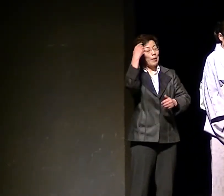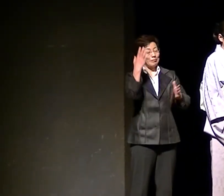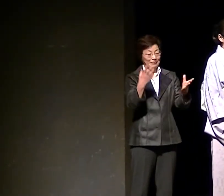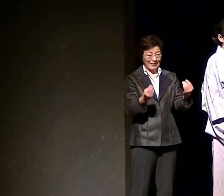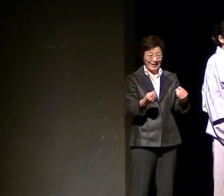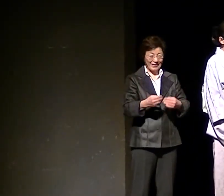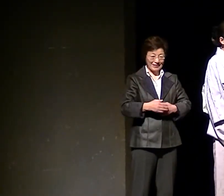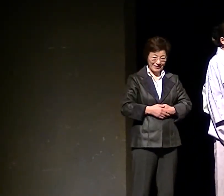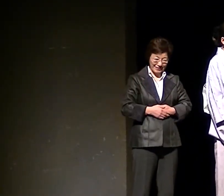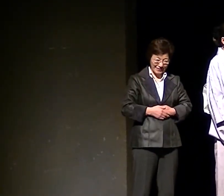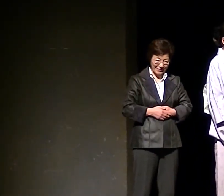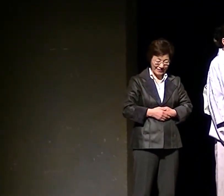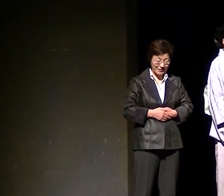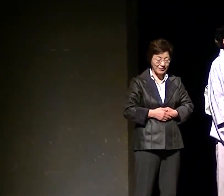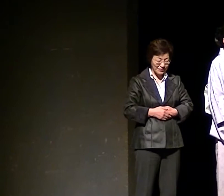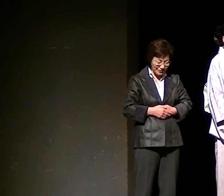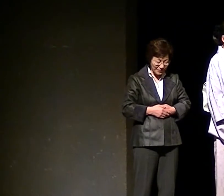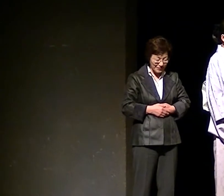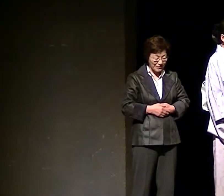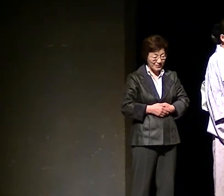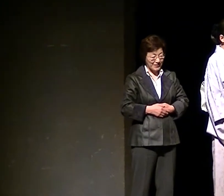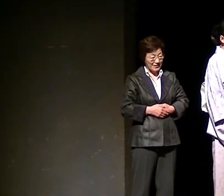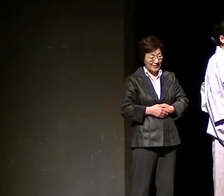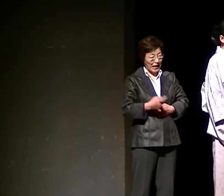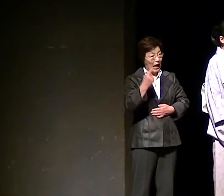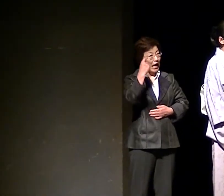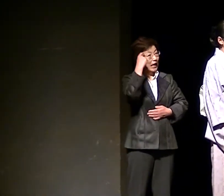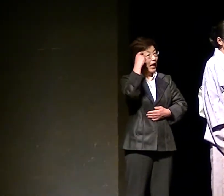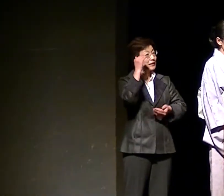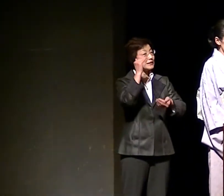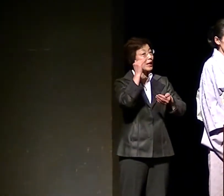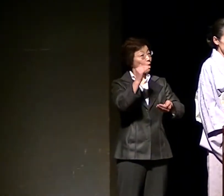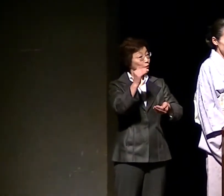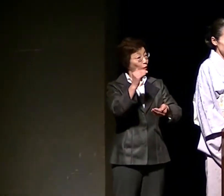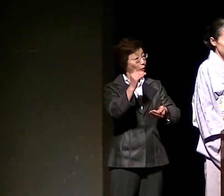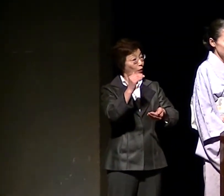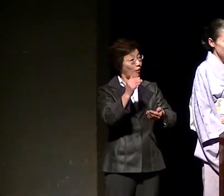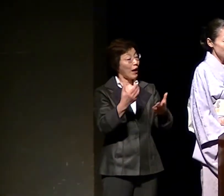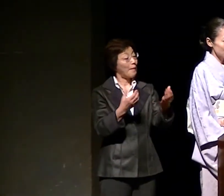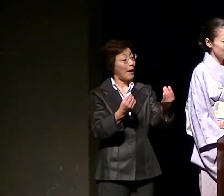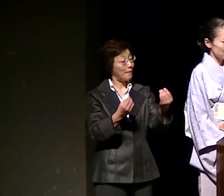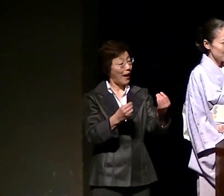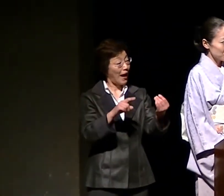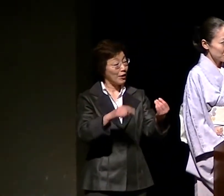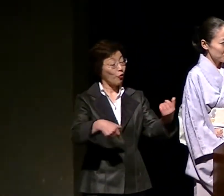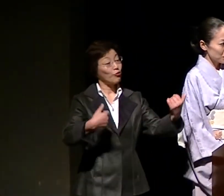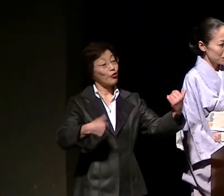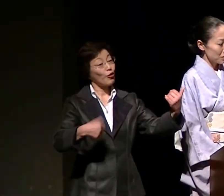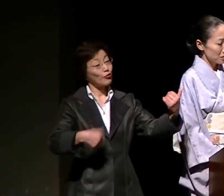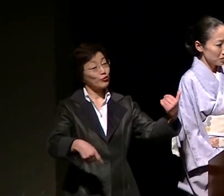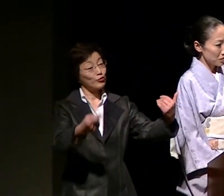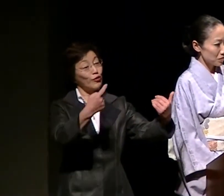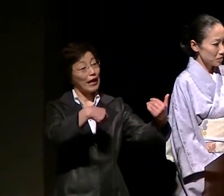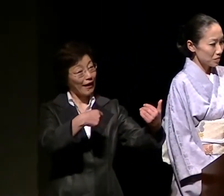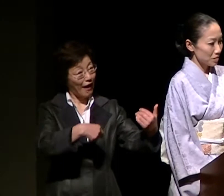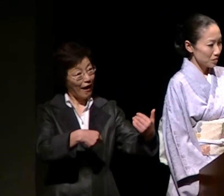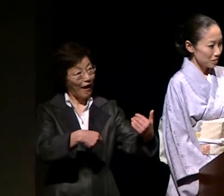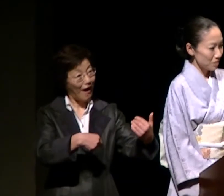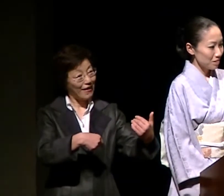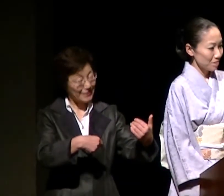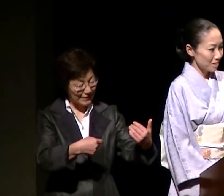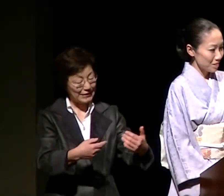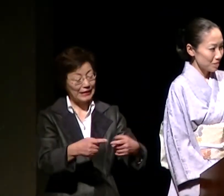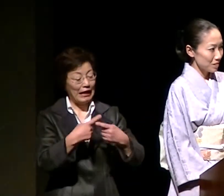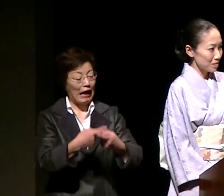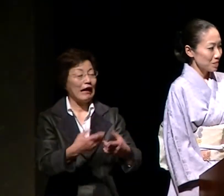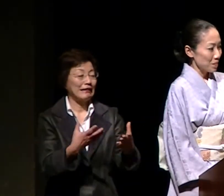、その時に感じたことがそのまま全てこの曲のメロディーだったり歌詞になった、